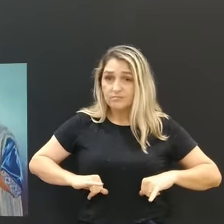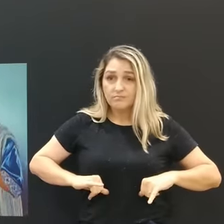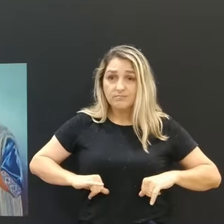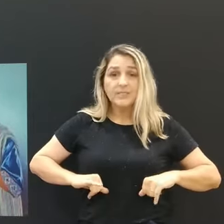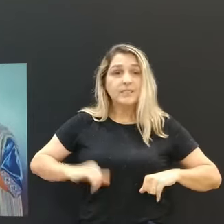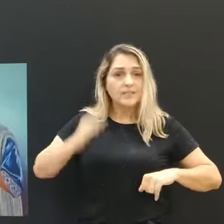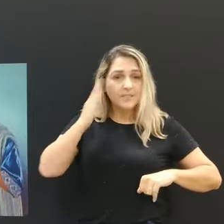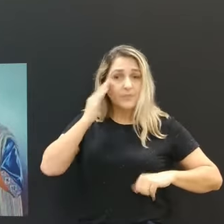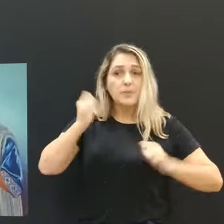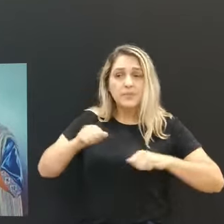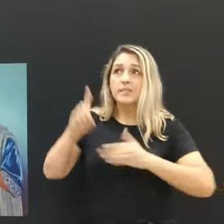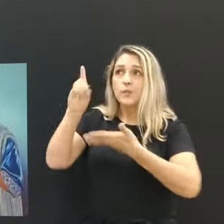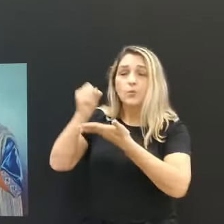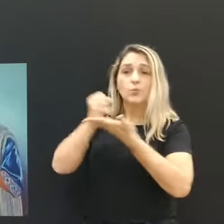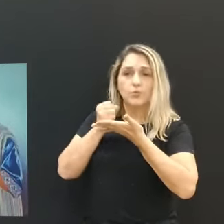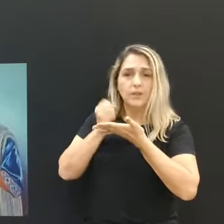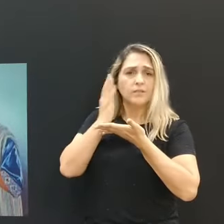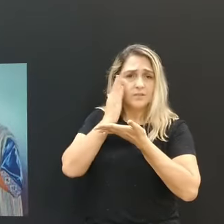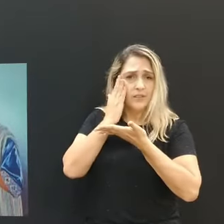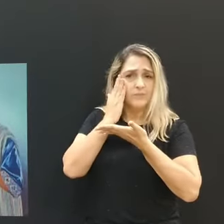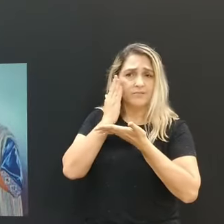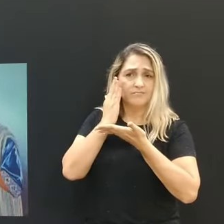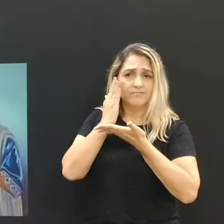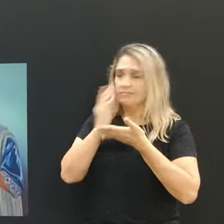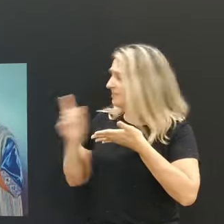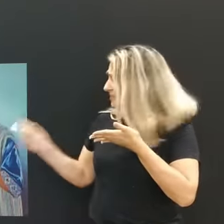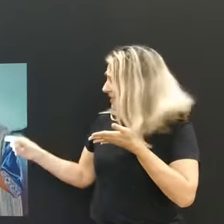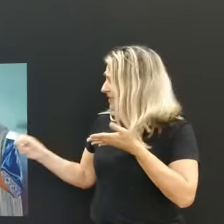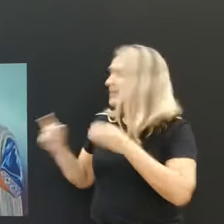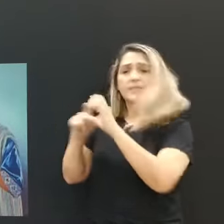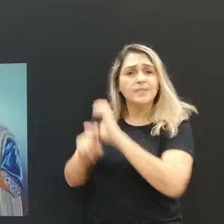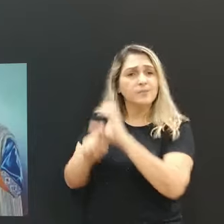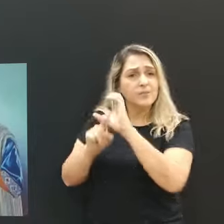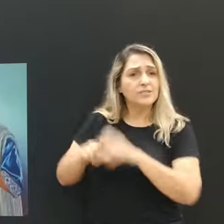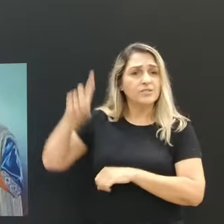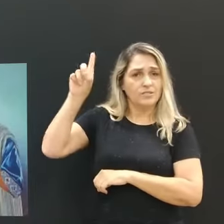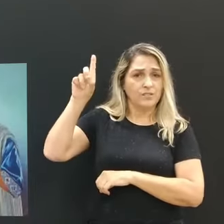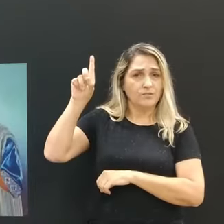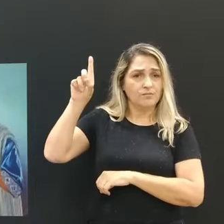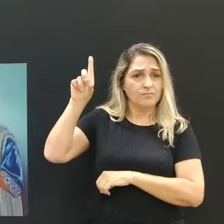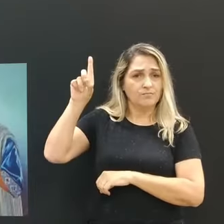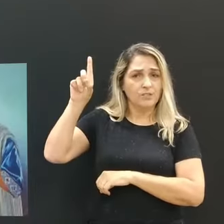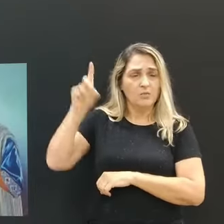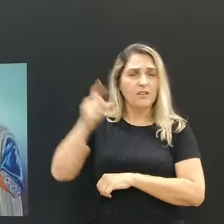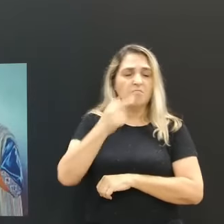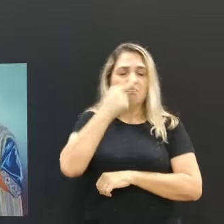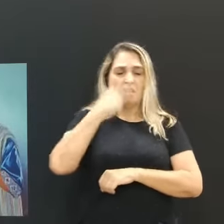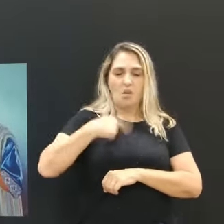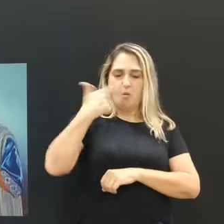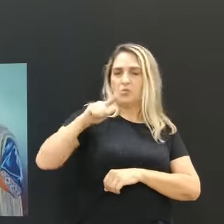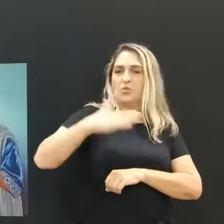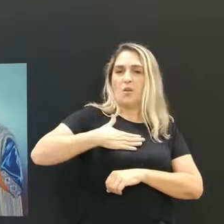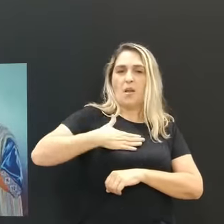enfermidades, sofrimentos, e sabe que constantemente precisa de Deus. Ele sabe, ele reconhece que depende de